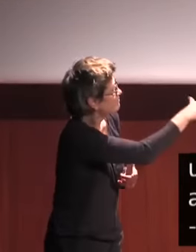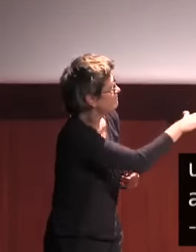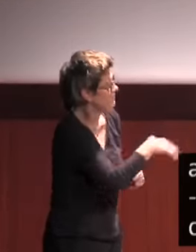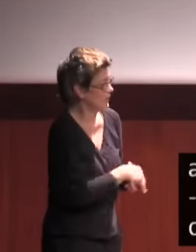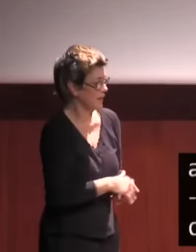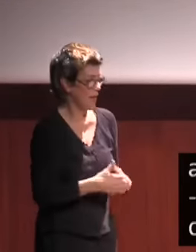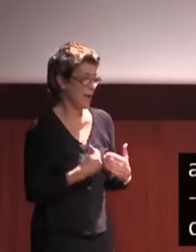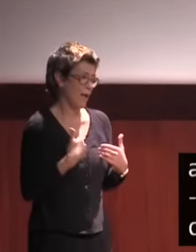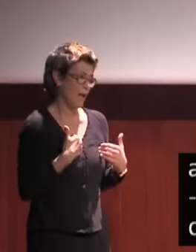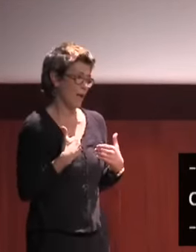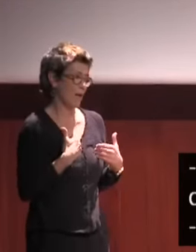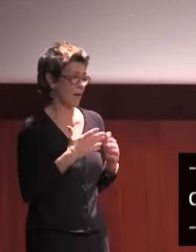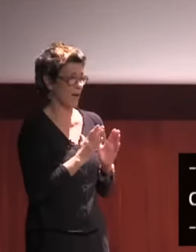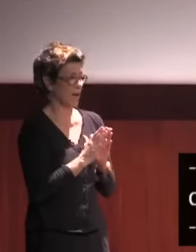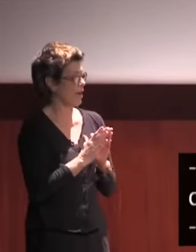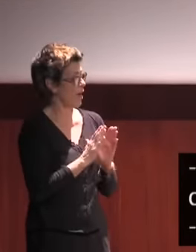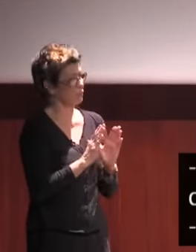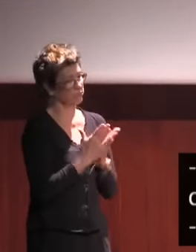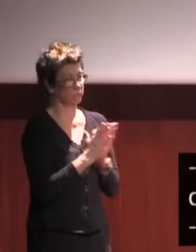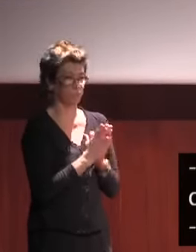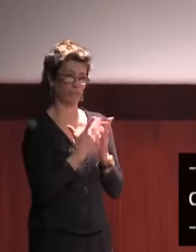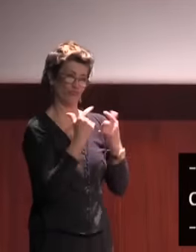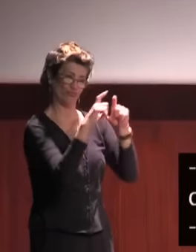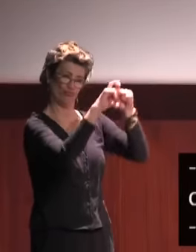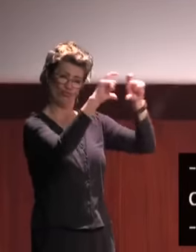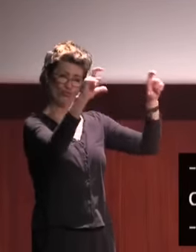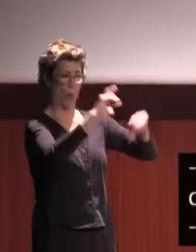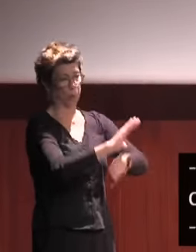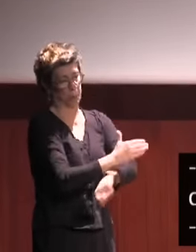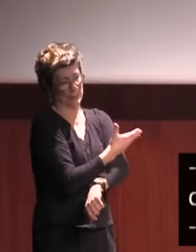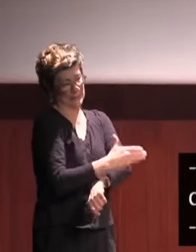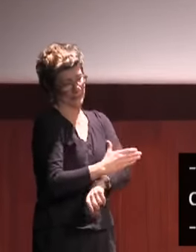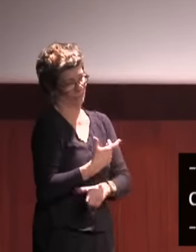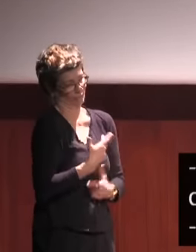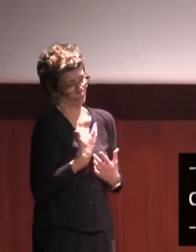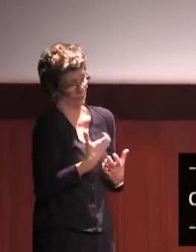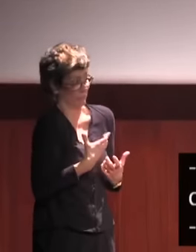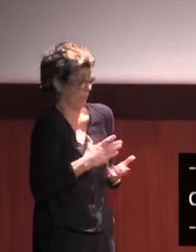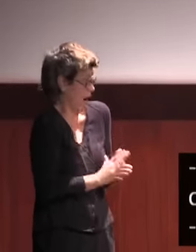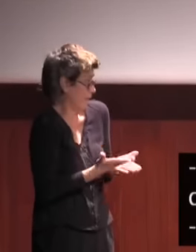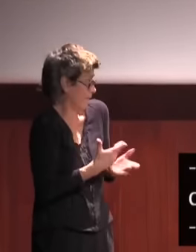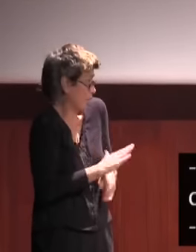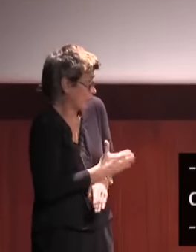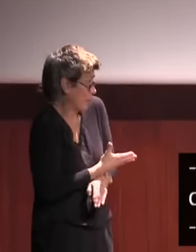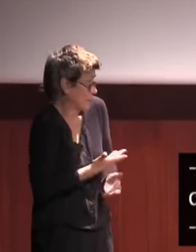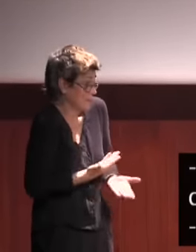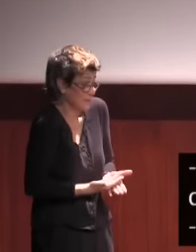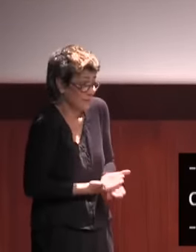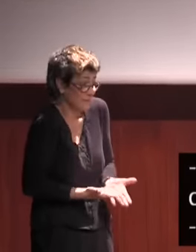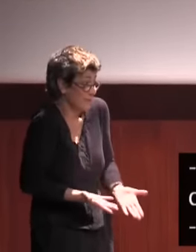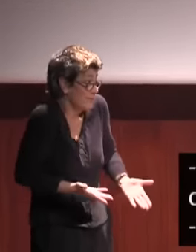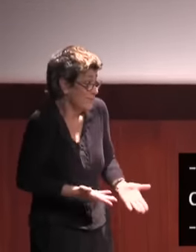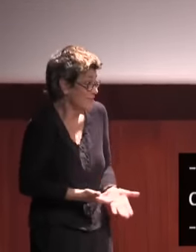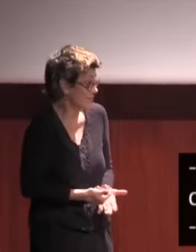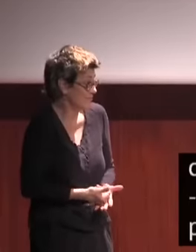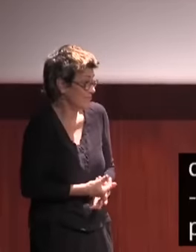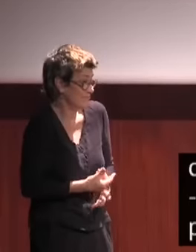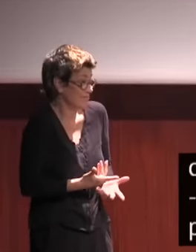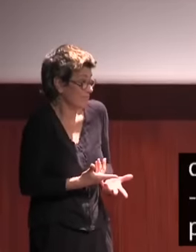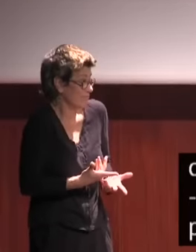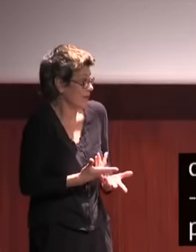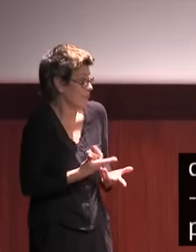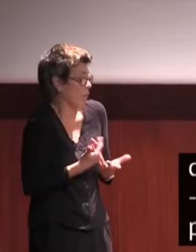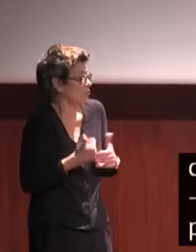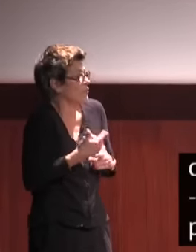Moi, j'aimerais que mon livre soit classé en poésie. D'accord. Voilà, c'est un livre de poésie, enfin mon livre, hein, c'est pas mon livre, c'est un livre que j'ai dirigé,